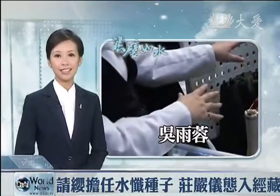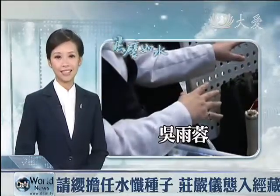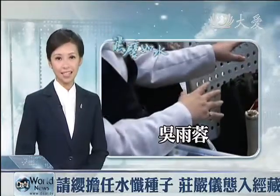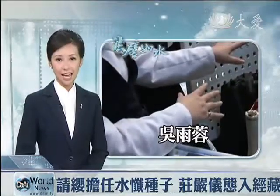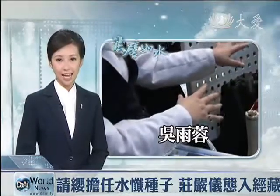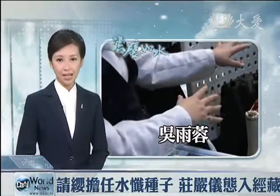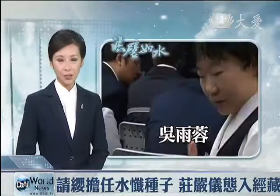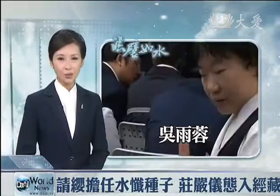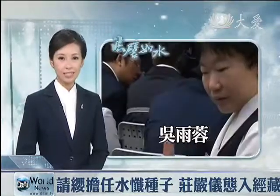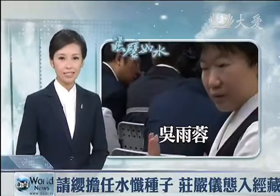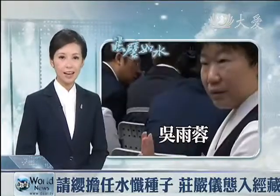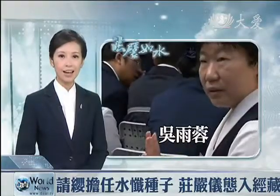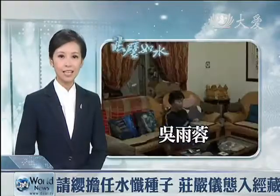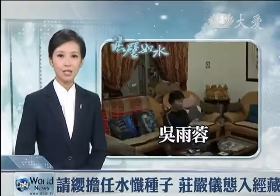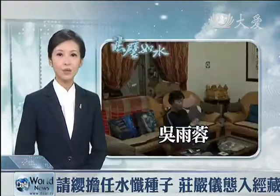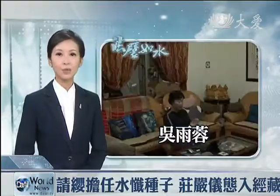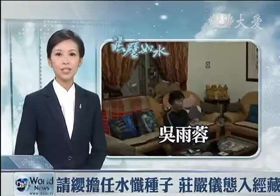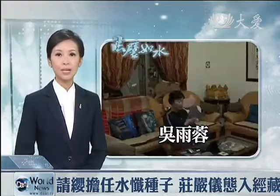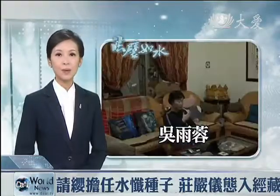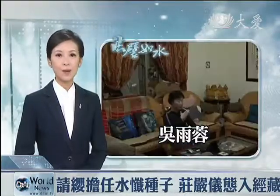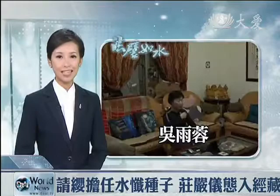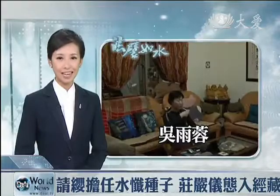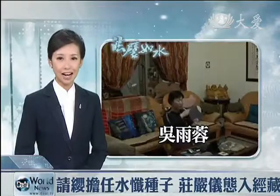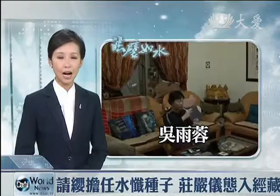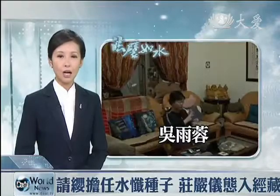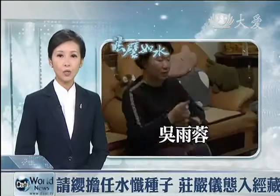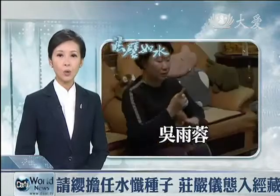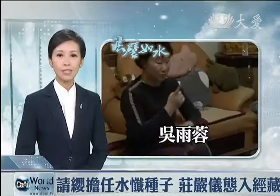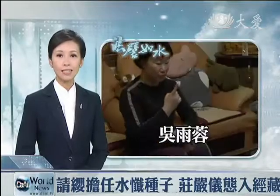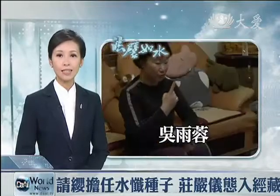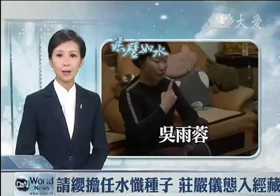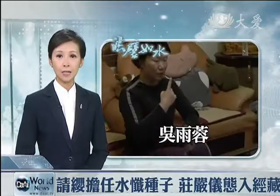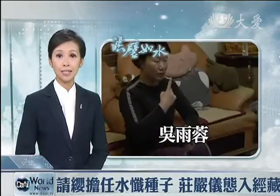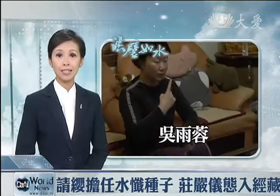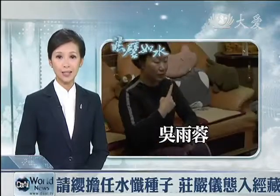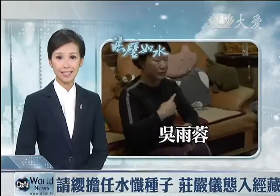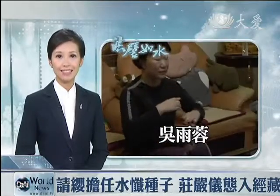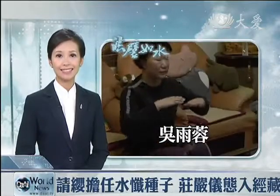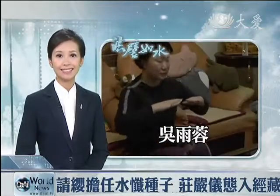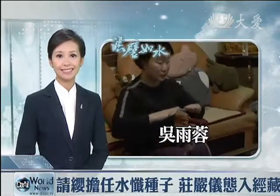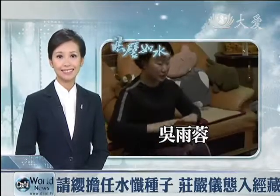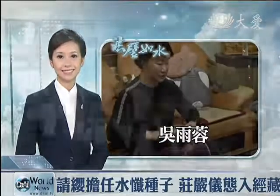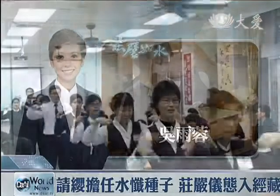态入金藏，也终于能够扮演好种子老师的角色。